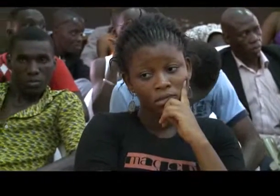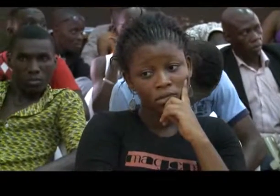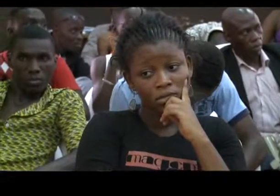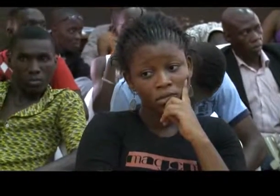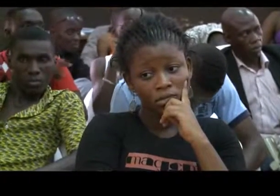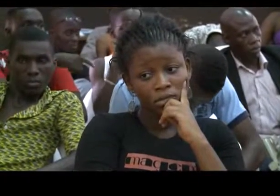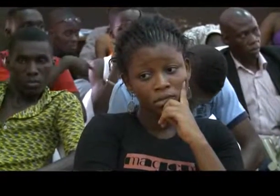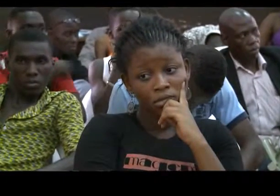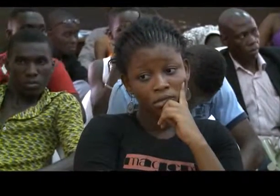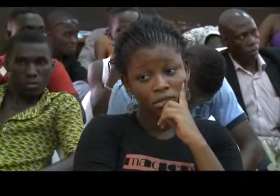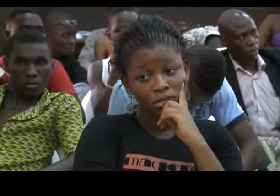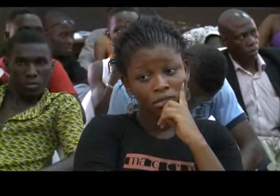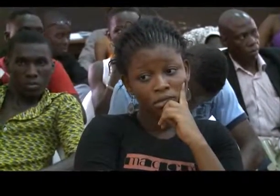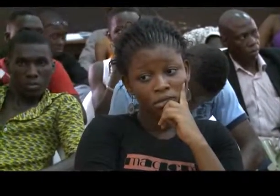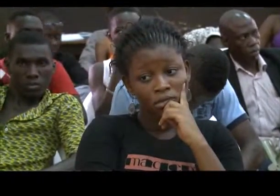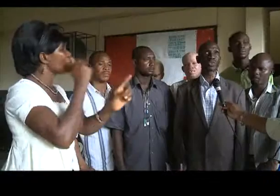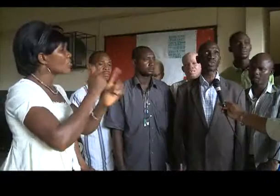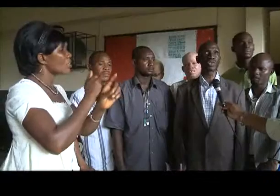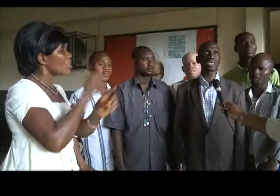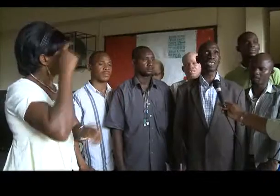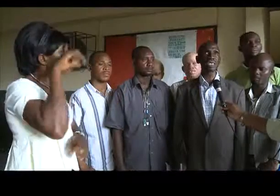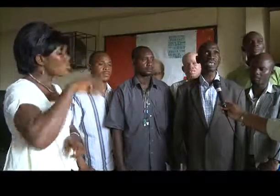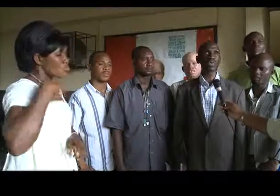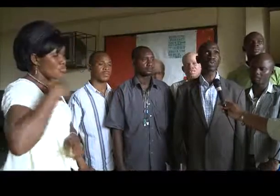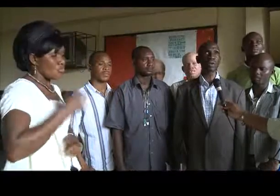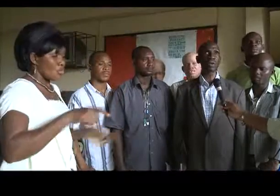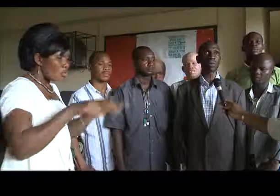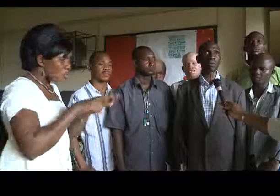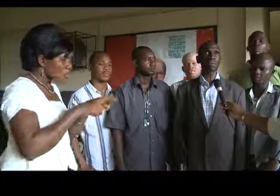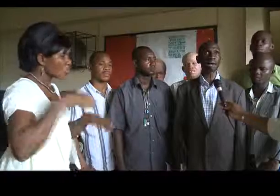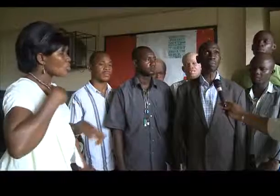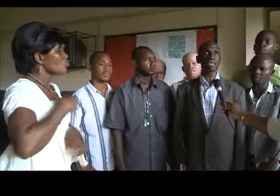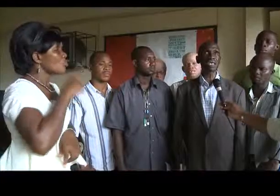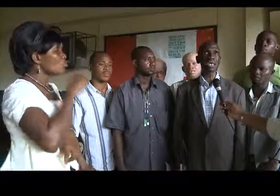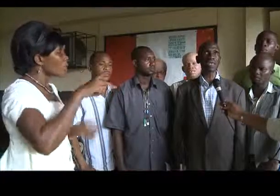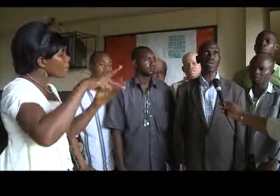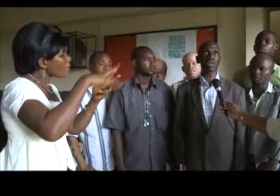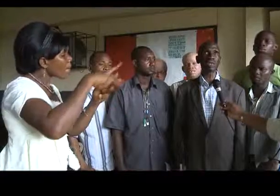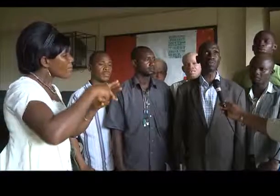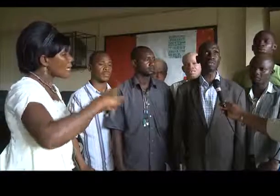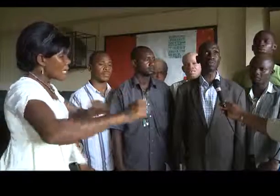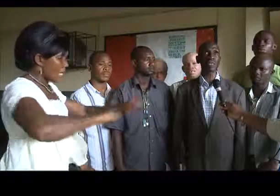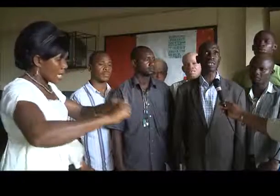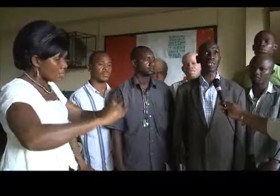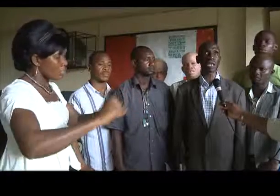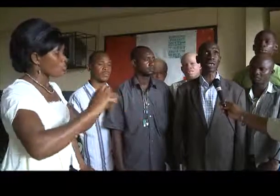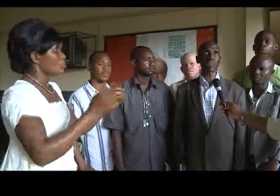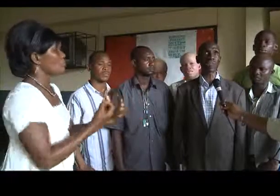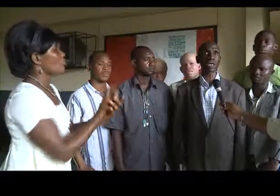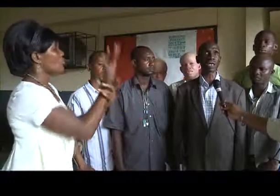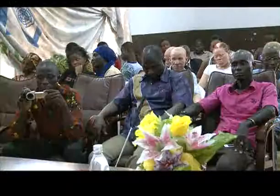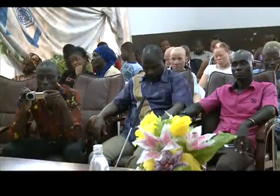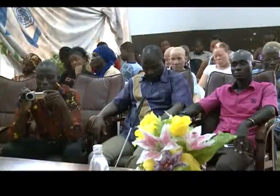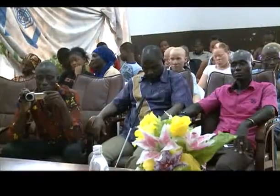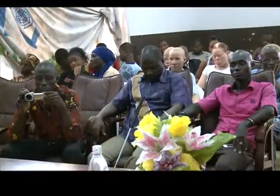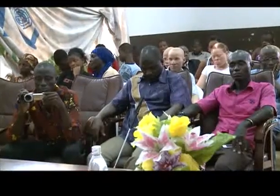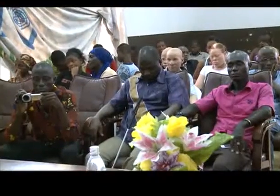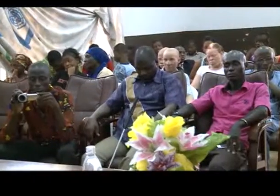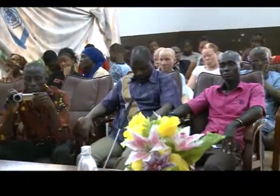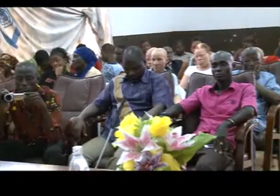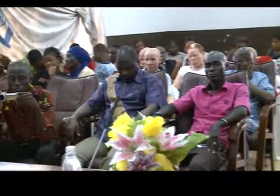aider. C'est un plaidoyer pour que nous aussi, nous soyons parmi les acteurs du développement de la Côte d'Ivoire.